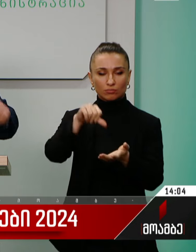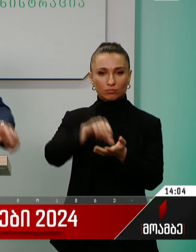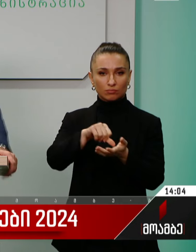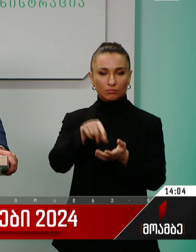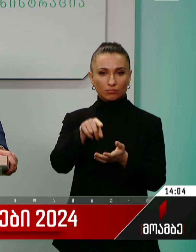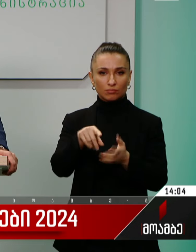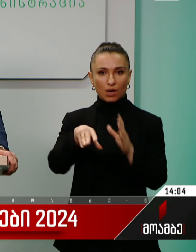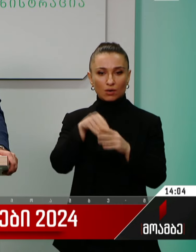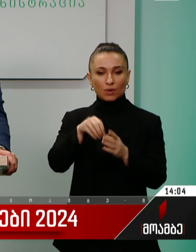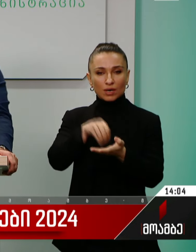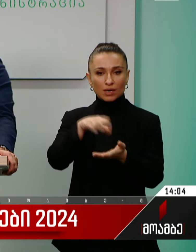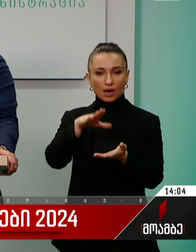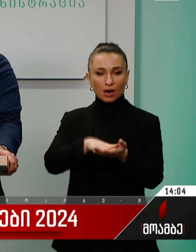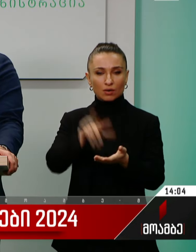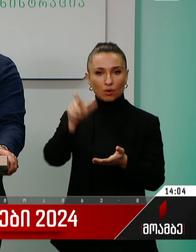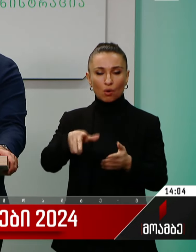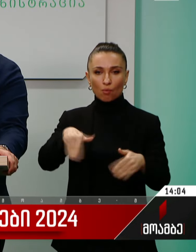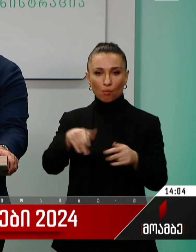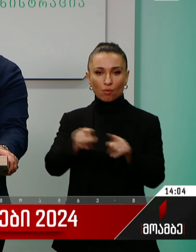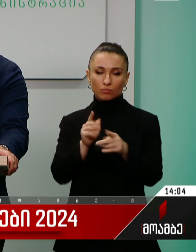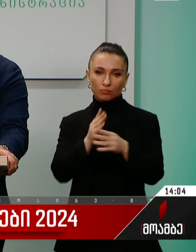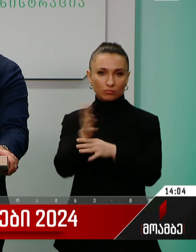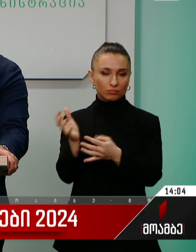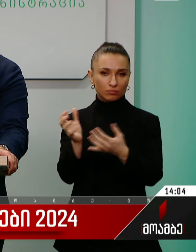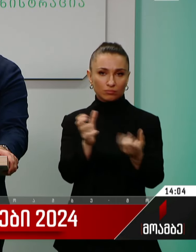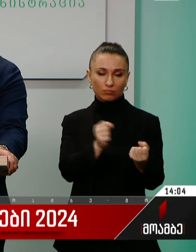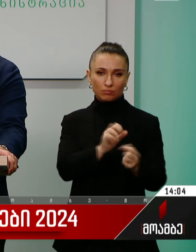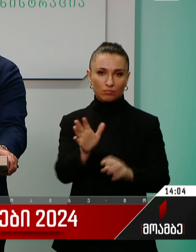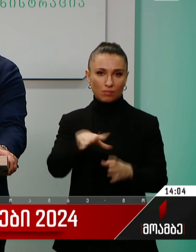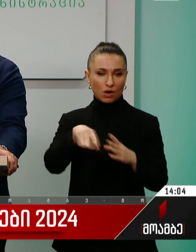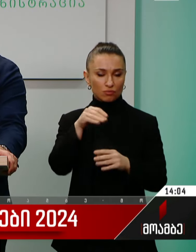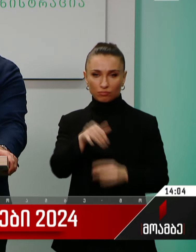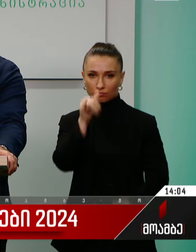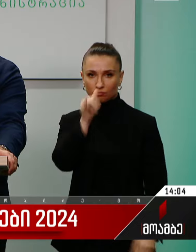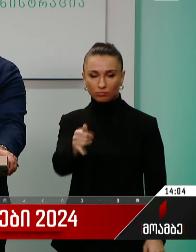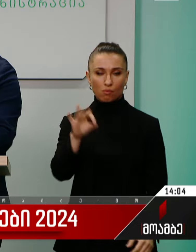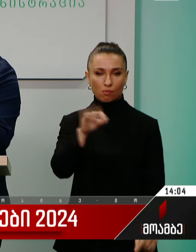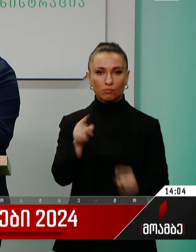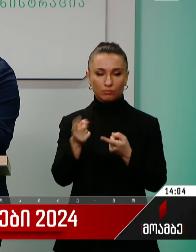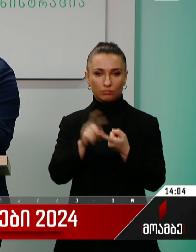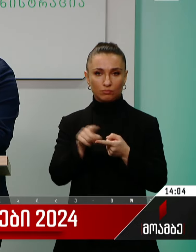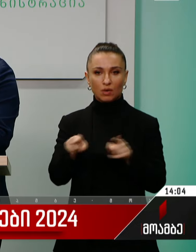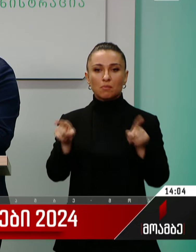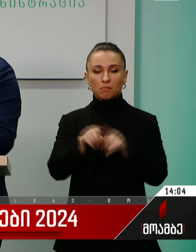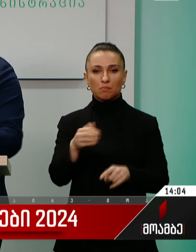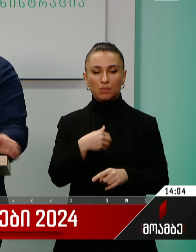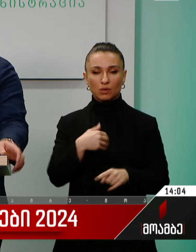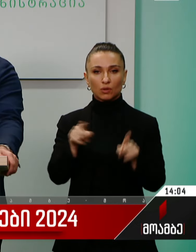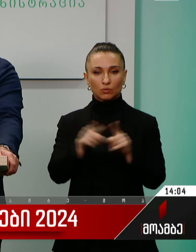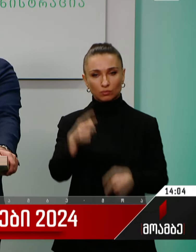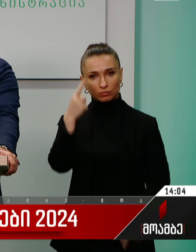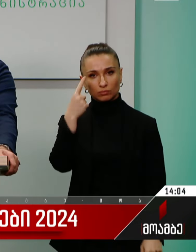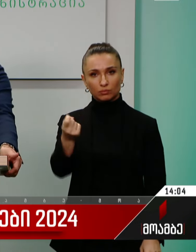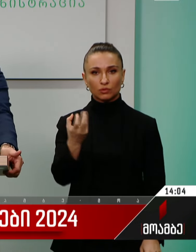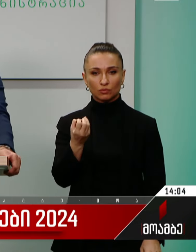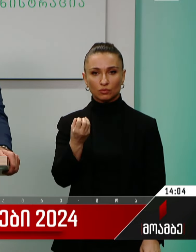იმ უბანზე რეგისტრაციის არ ქონის შემთხვევაში მან მიიღოს არჩევნებში მონაწილეობა. ამასთანავე მინდა